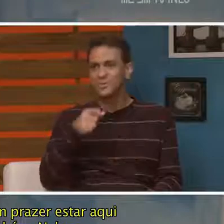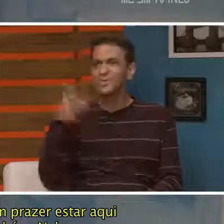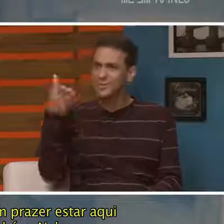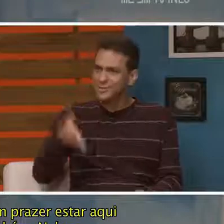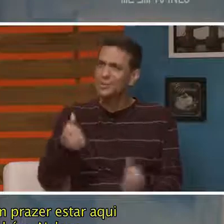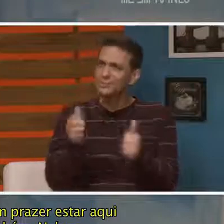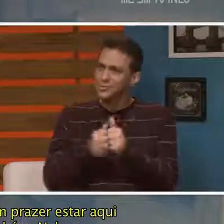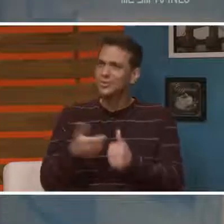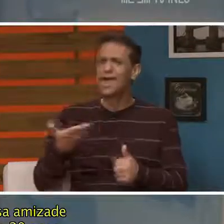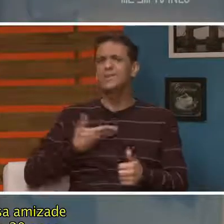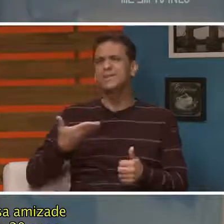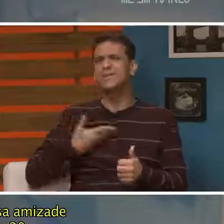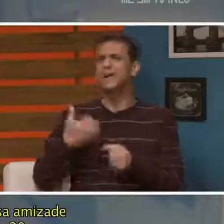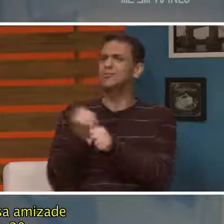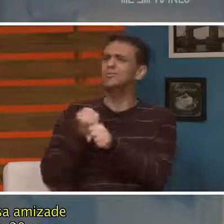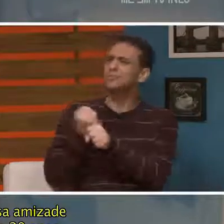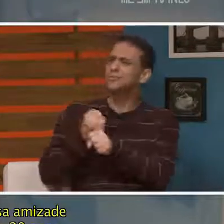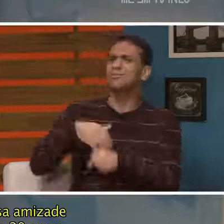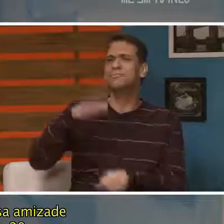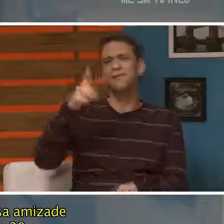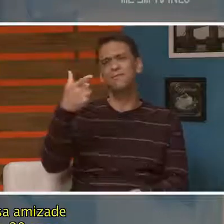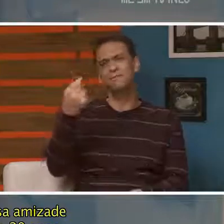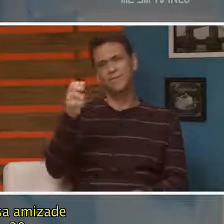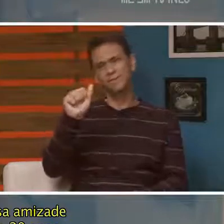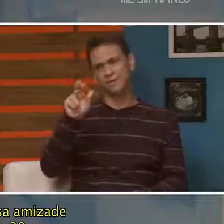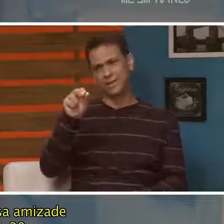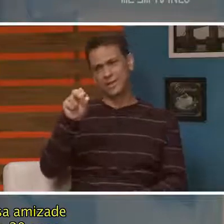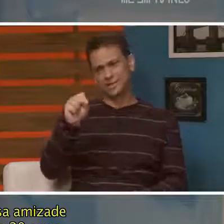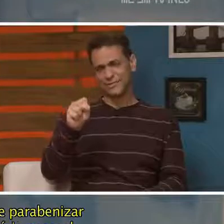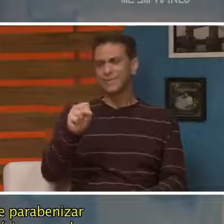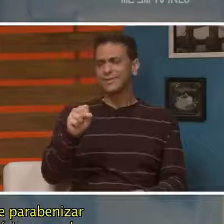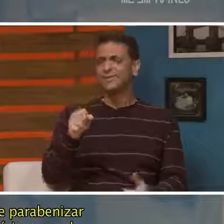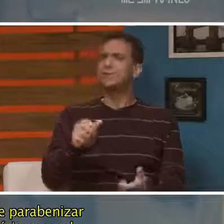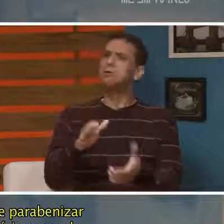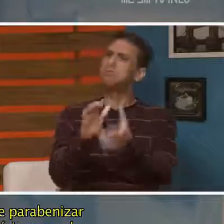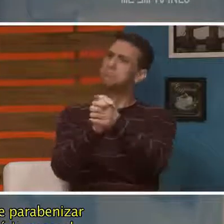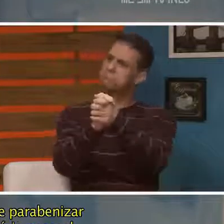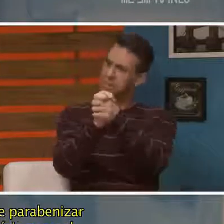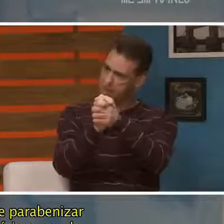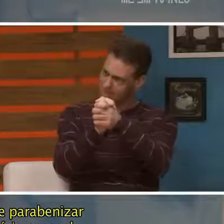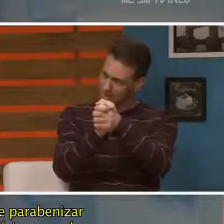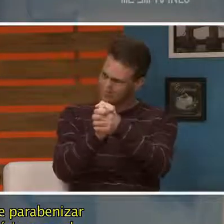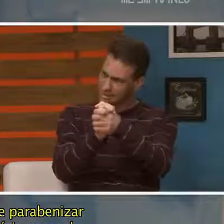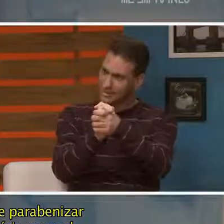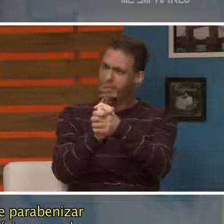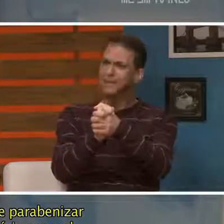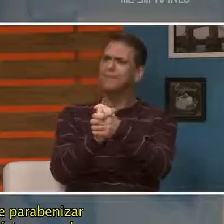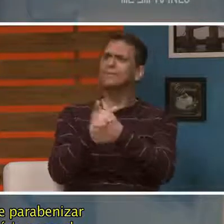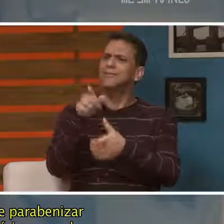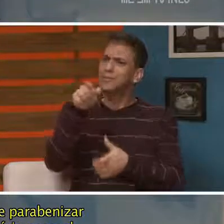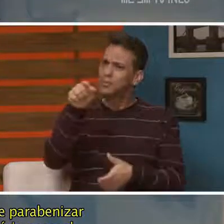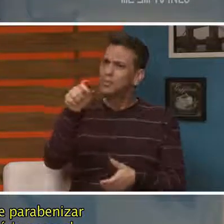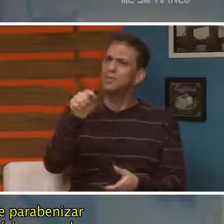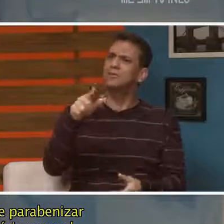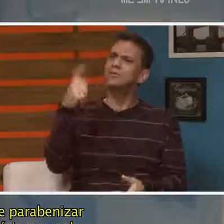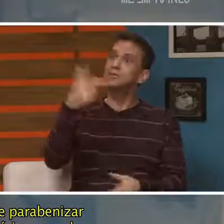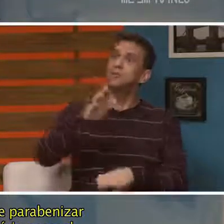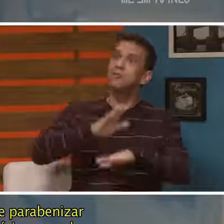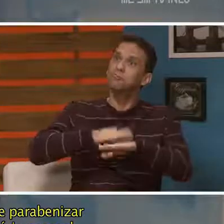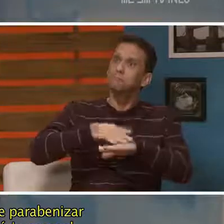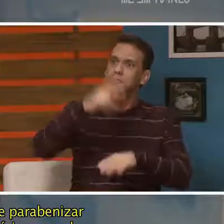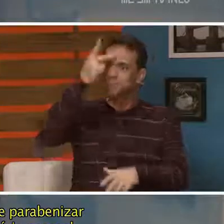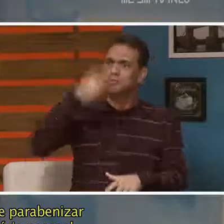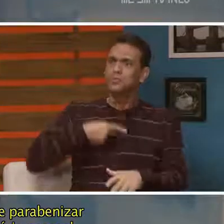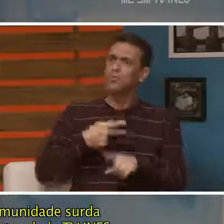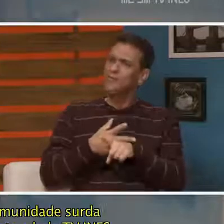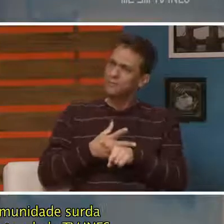aqui com você também, Nelson, nessa nossa amizade de mais de 20 anos. E gostaria de parabenizar essa